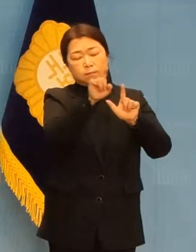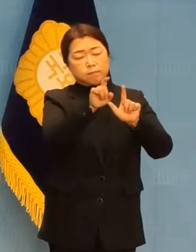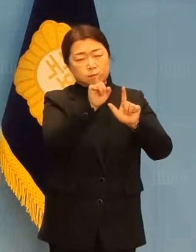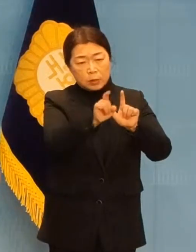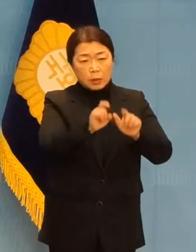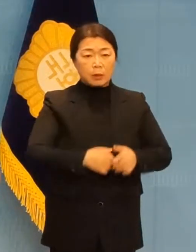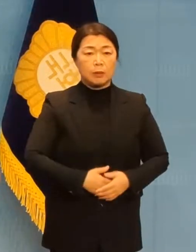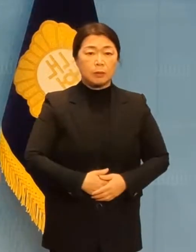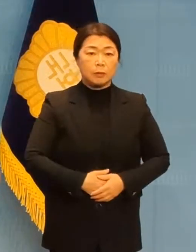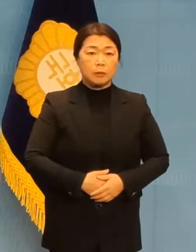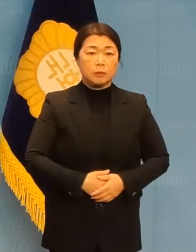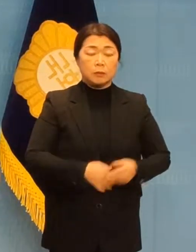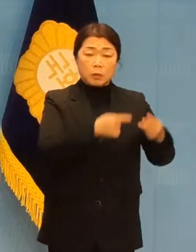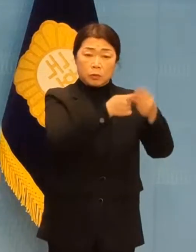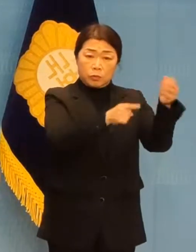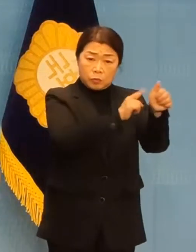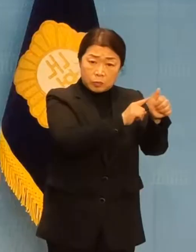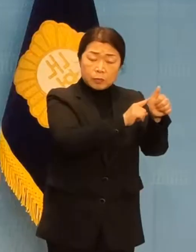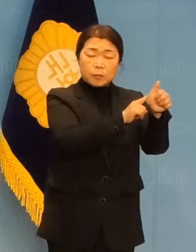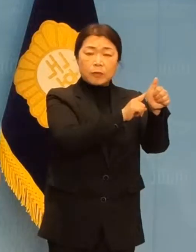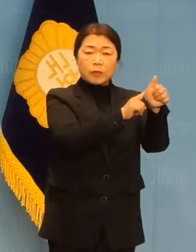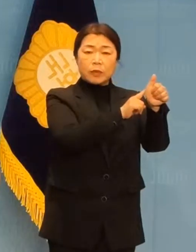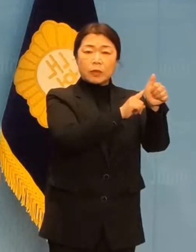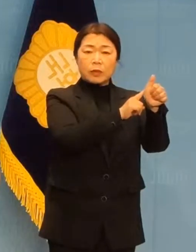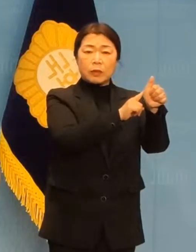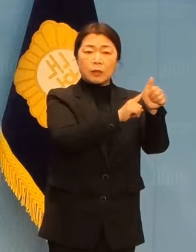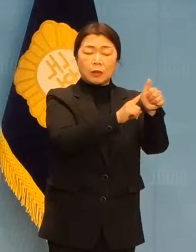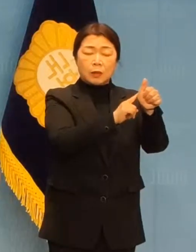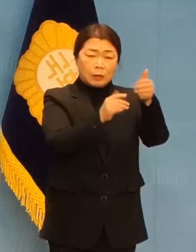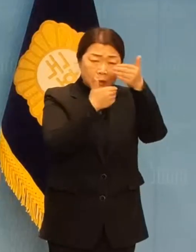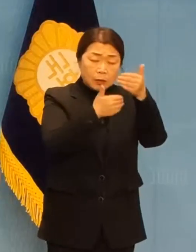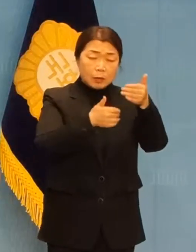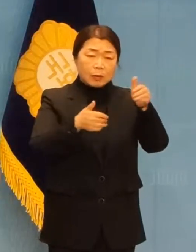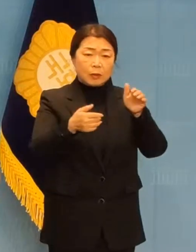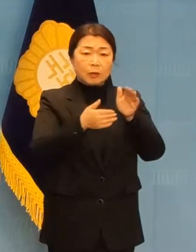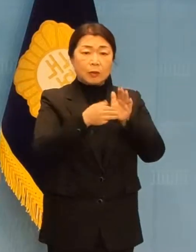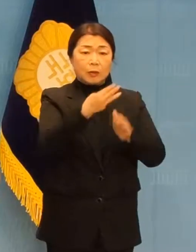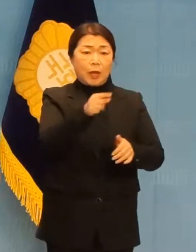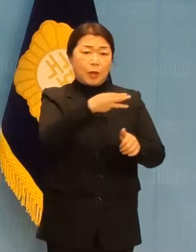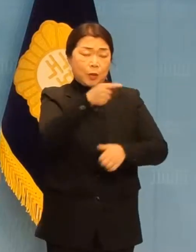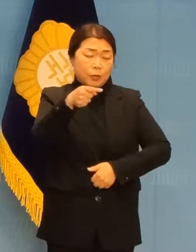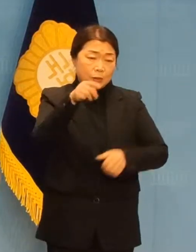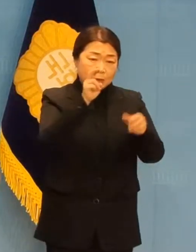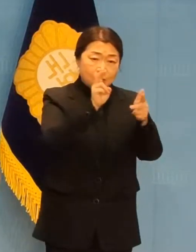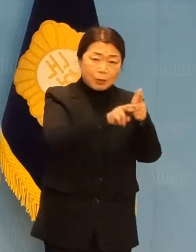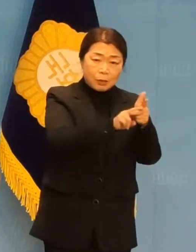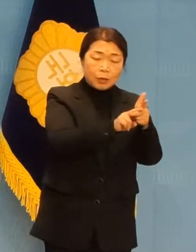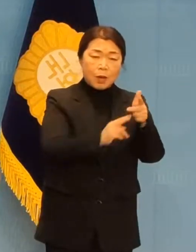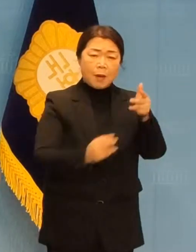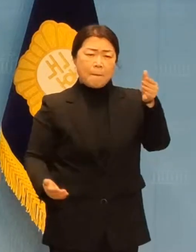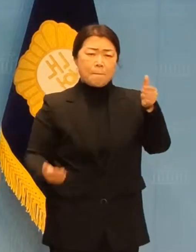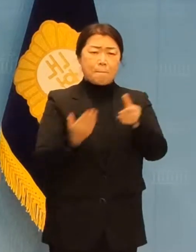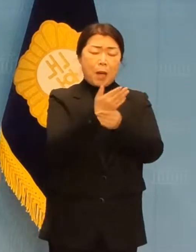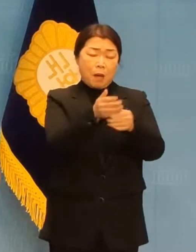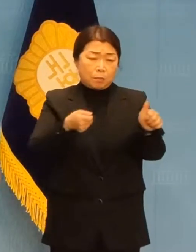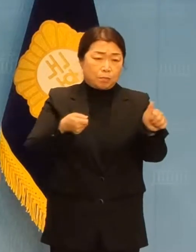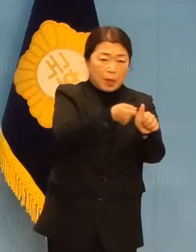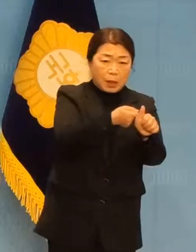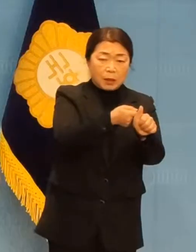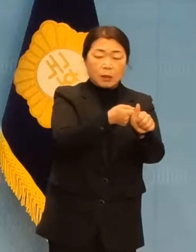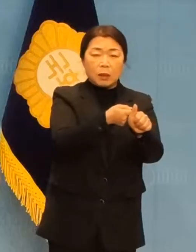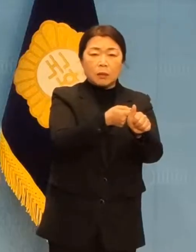단지 윤 정권의 총리실 대테러센터는 사건을 왜곡 축소하는 문자를